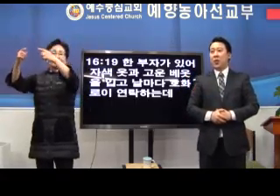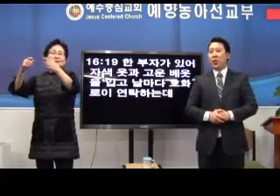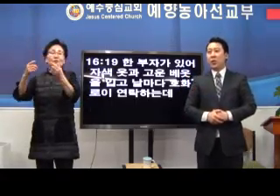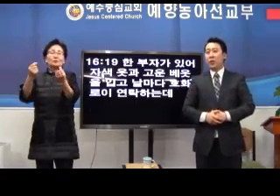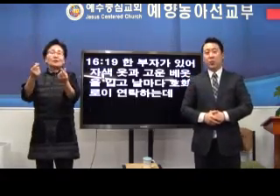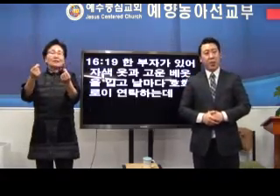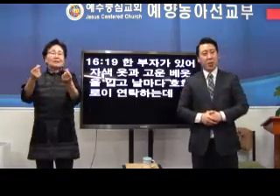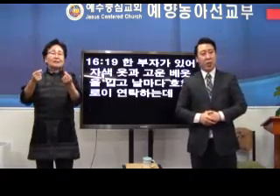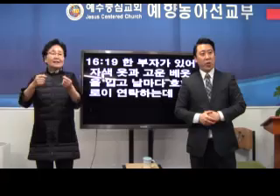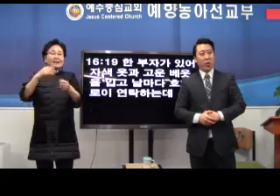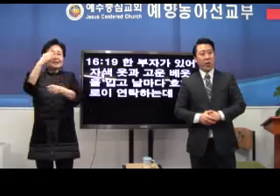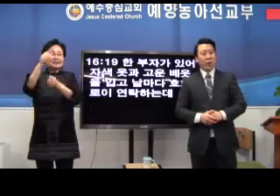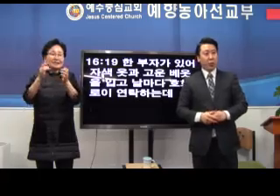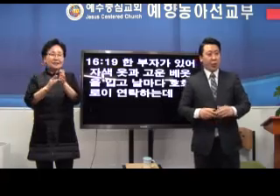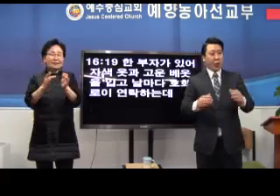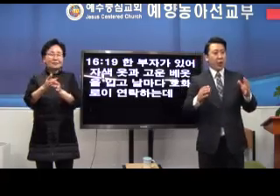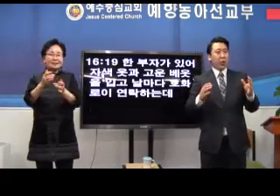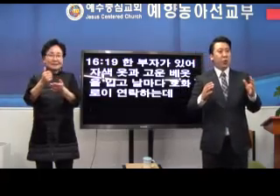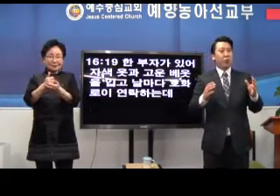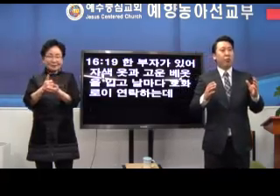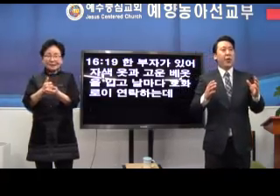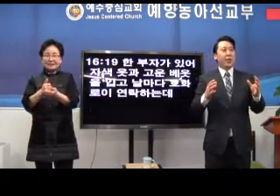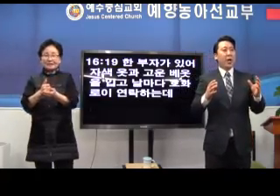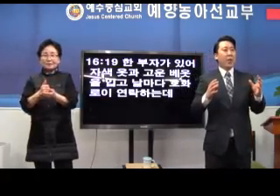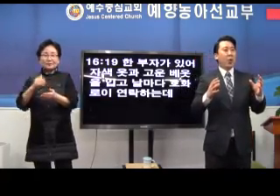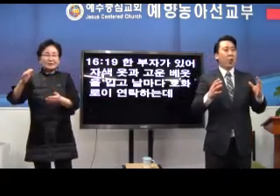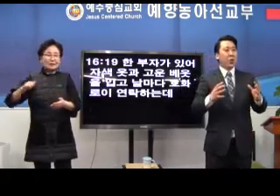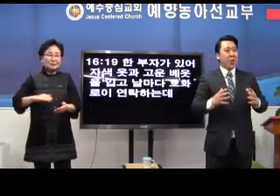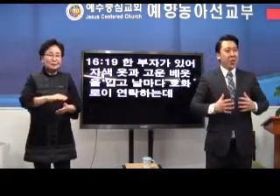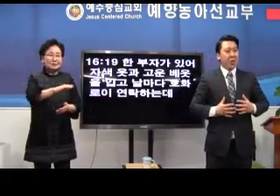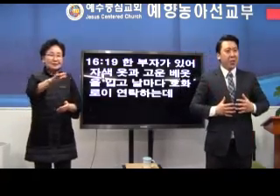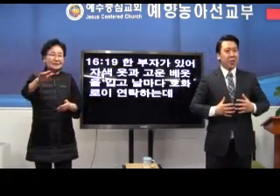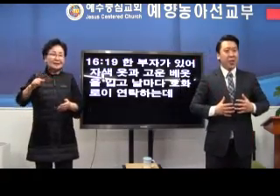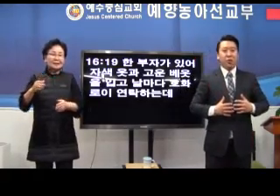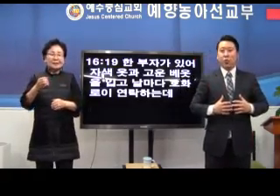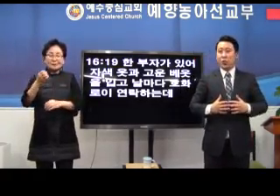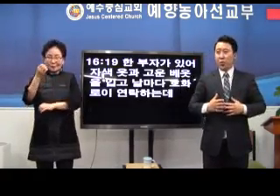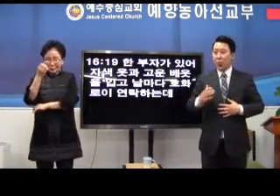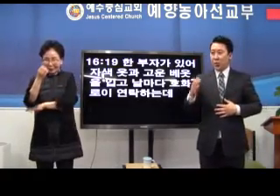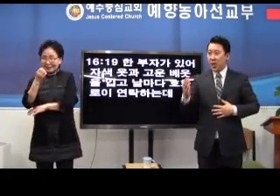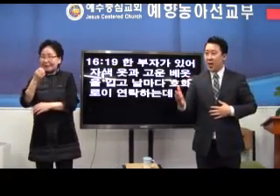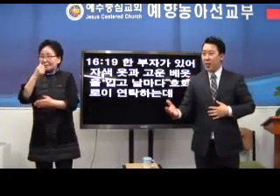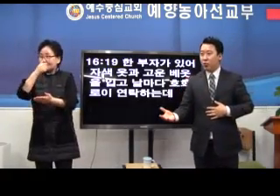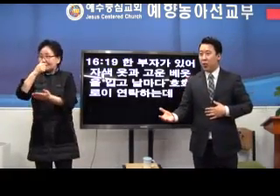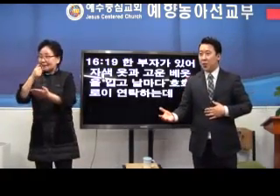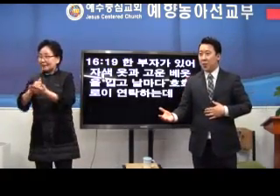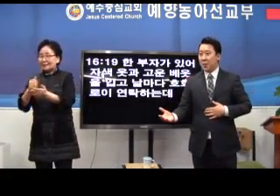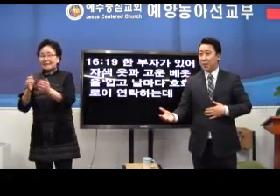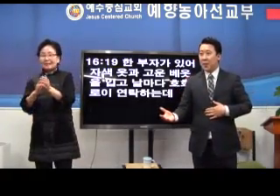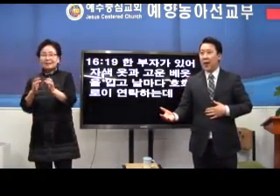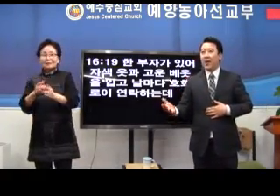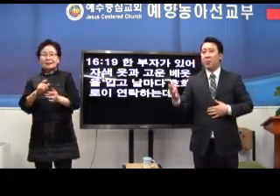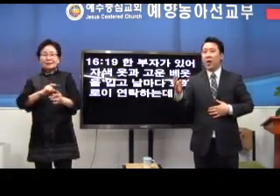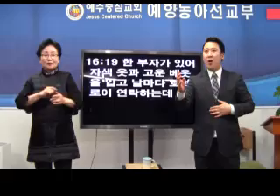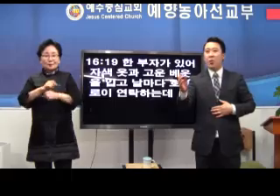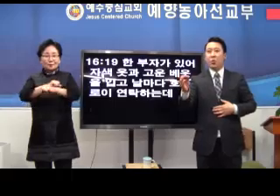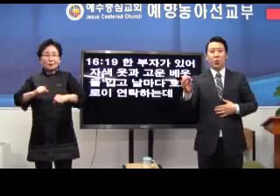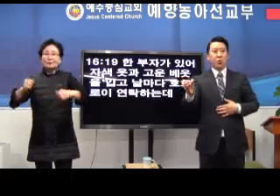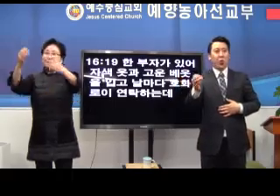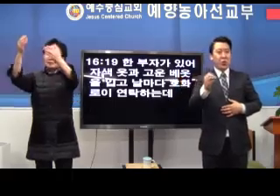하나님께서 예수님께서 우리의 사람의 원죄는 예수 그리스도로 사해 주셨어요. 아담과 하와로부터 오는